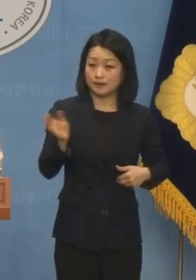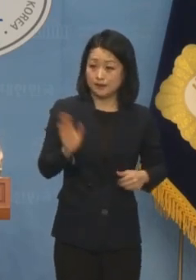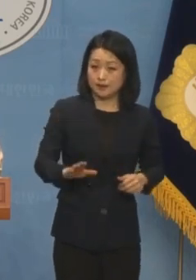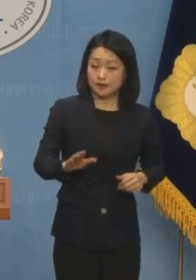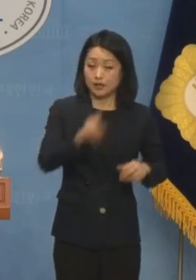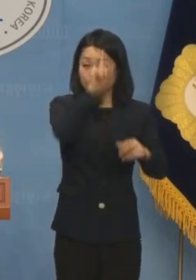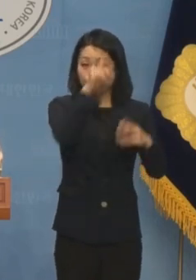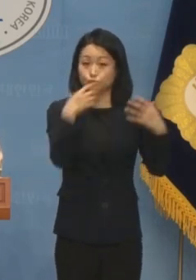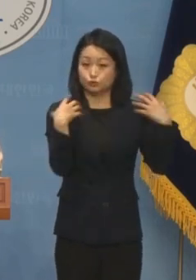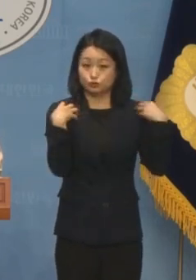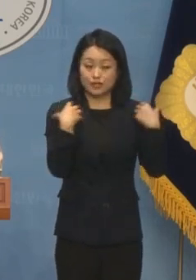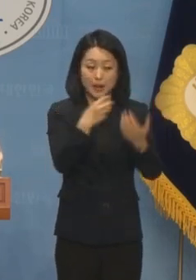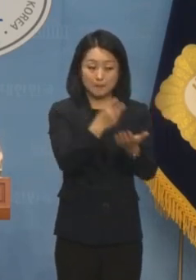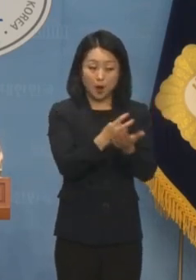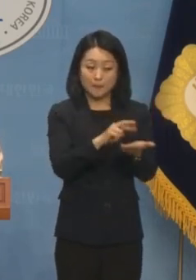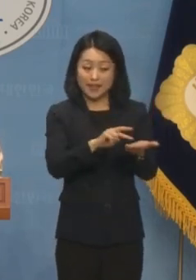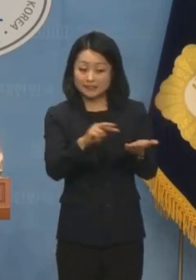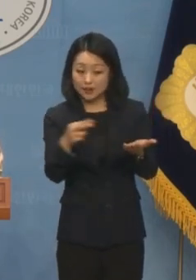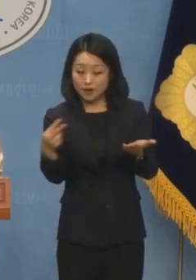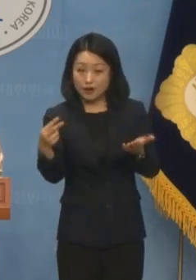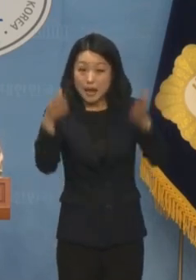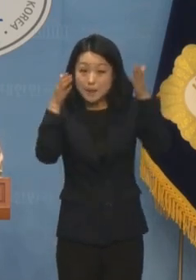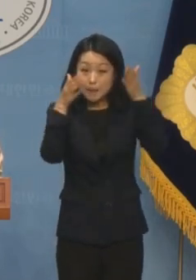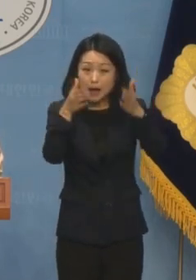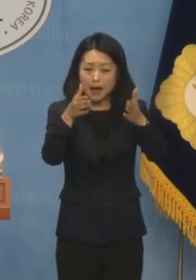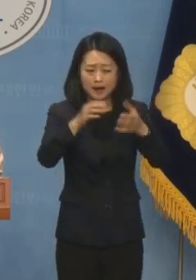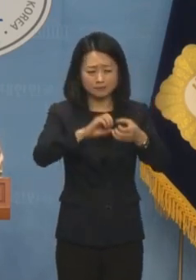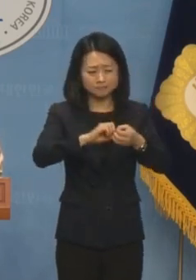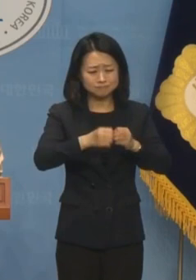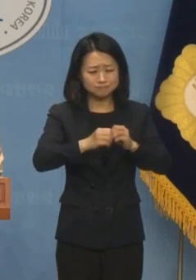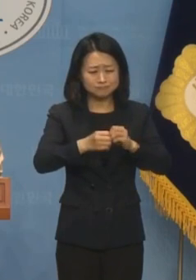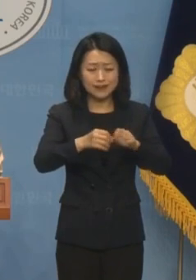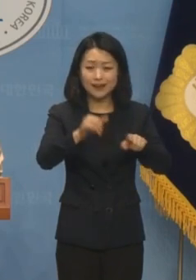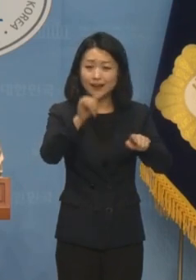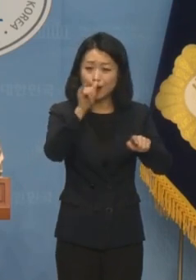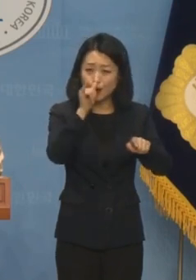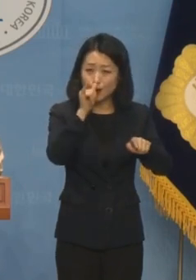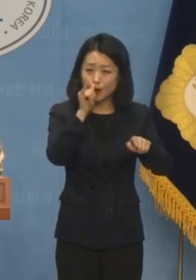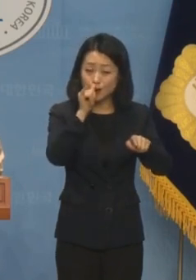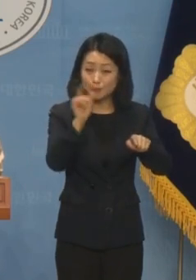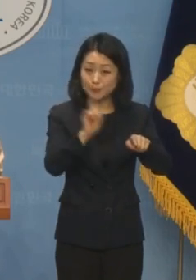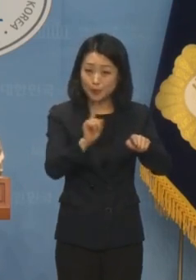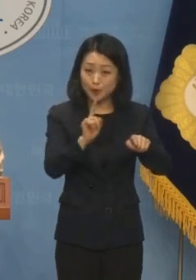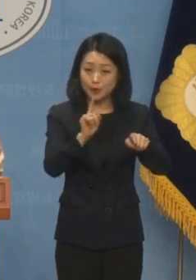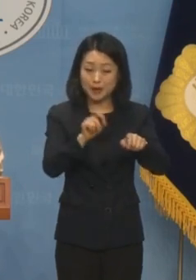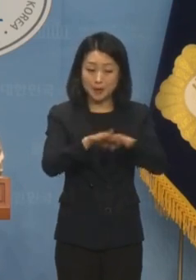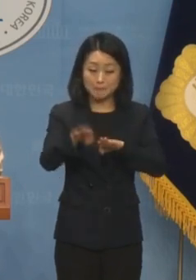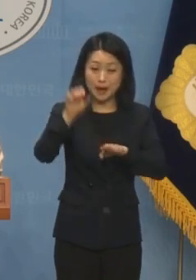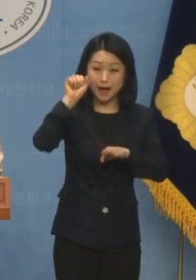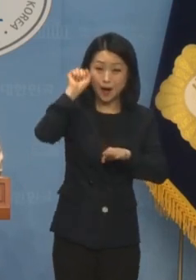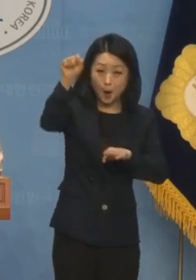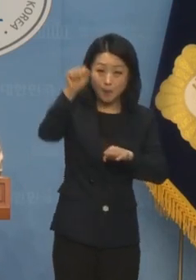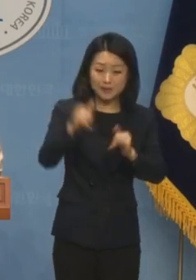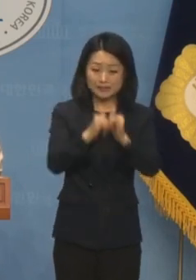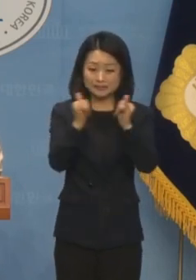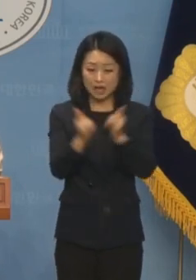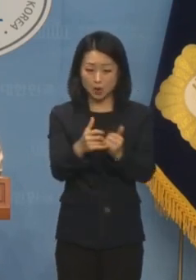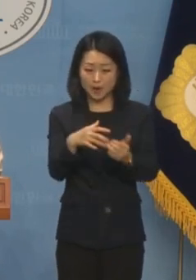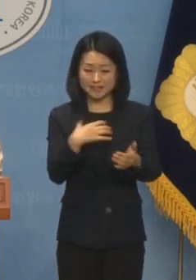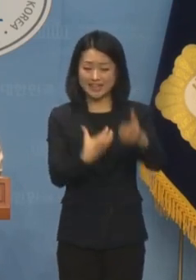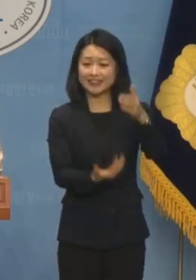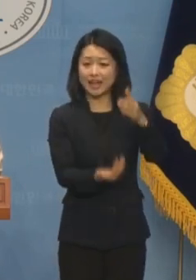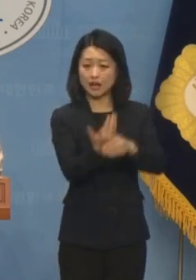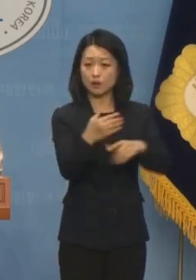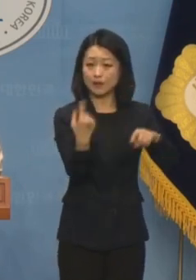그런데 정부가 개정의 방향을 엉뚱한 곳으로 잡았습니다. 파업을 사회 재난으로